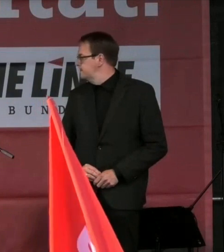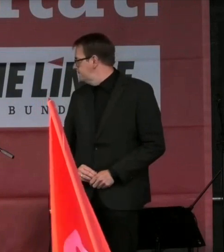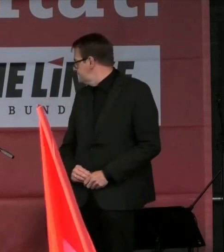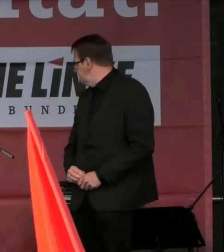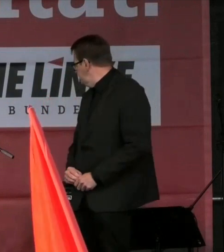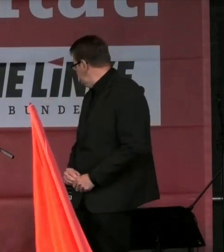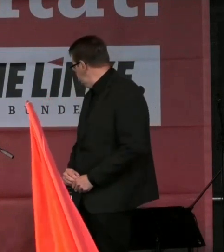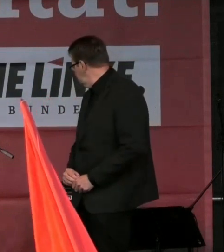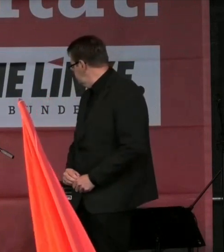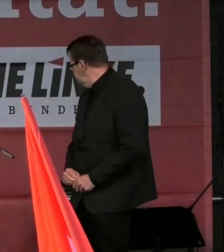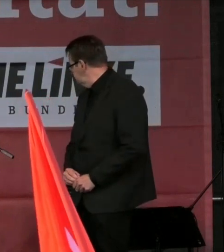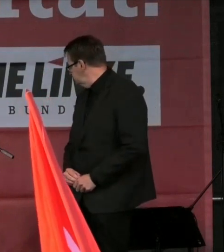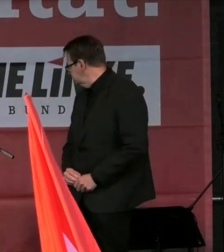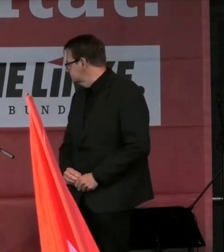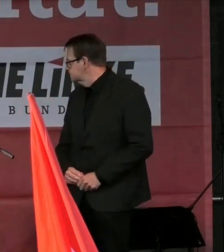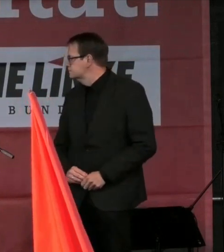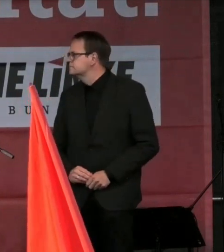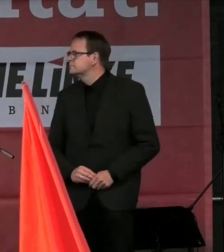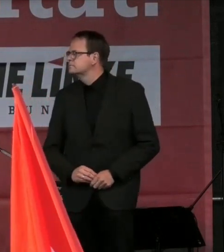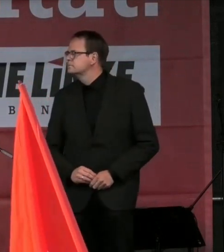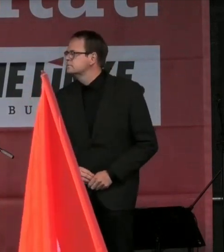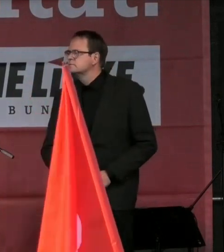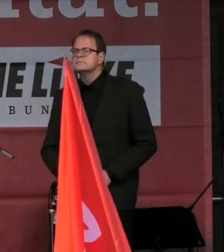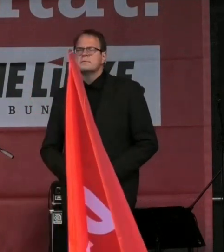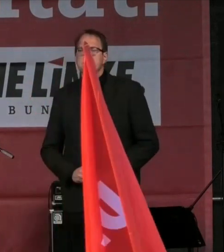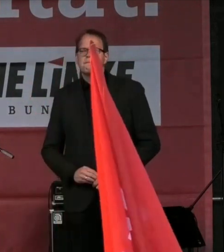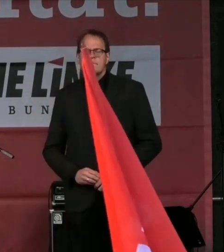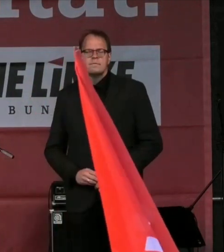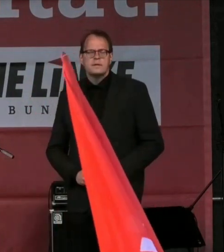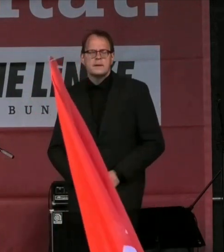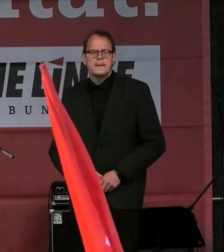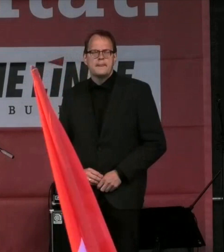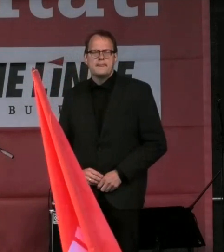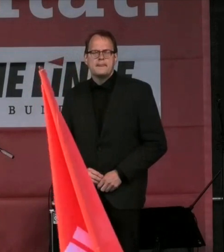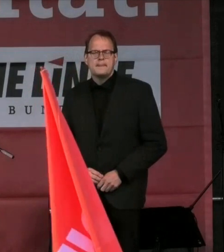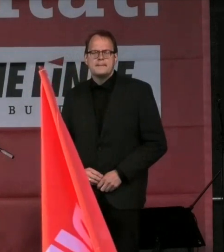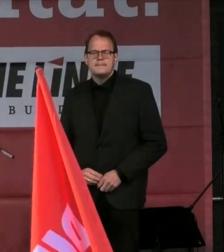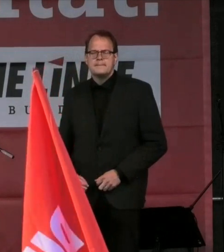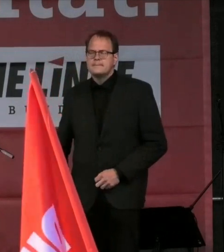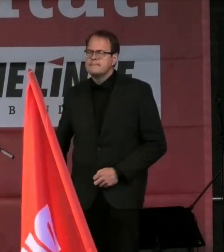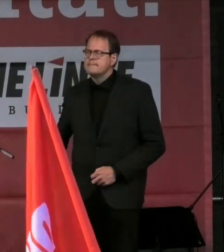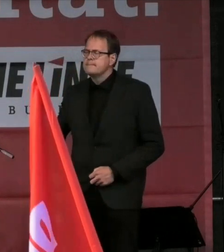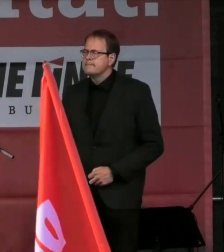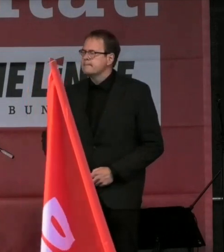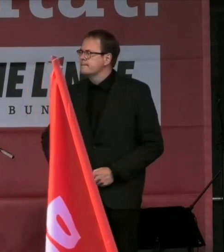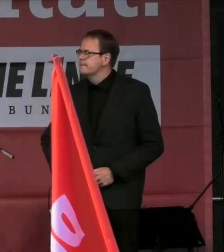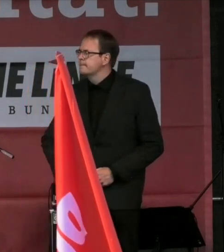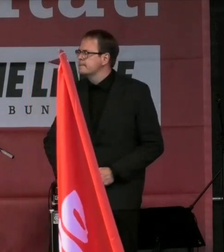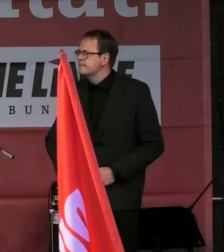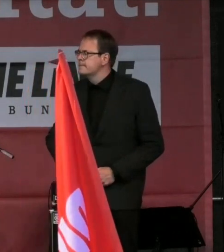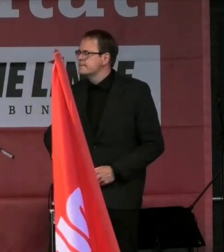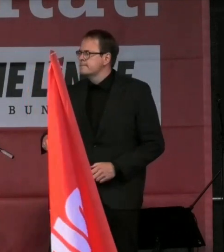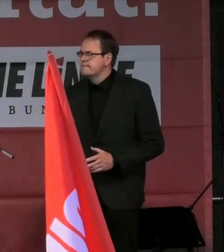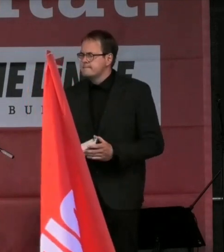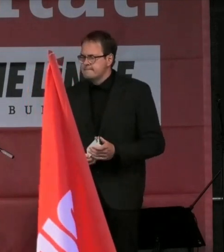wer gibt wie viel für rüstung aus in dieser welt da sieht man die vereinigten staaten haben jetzt in